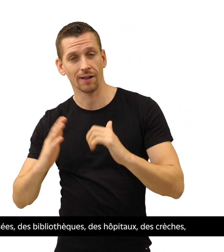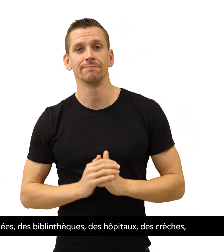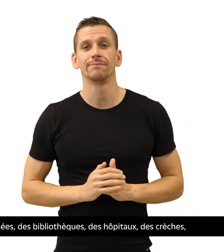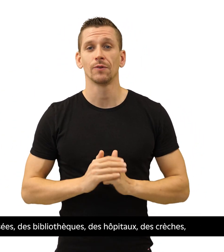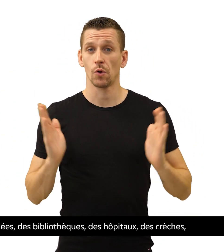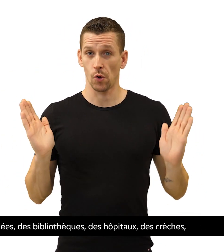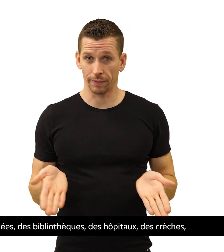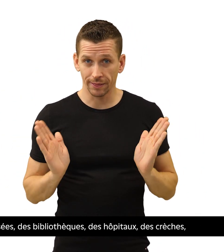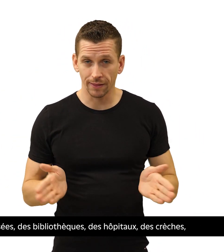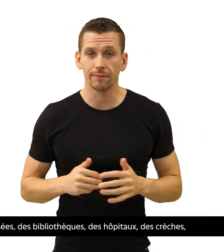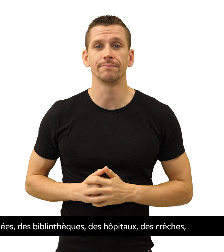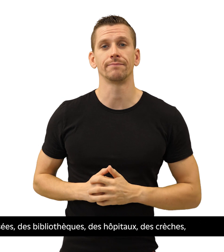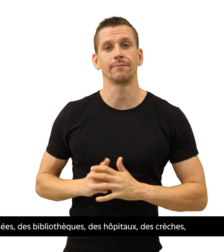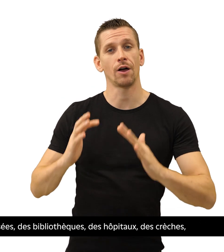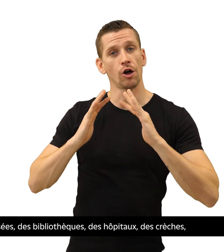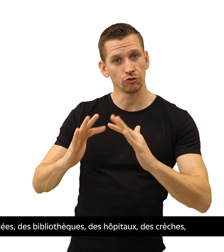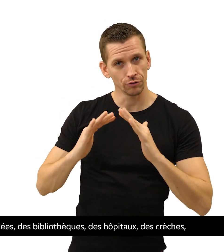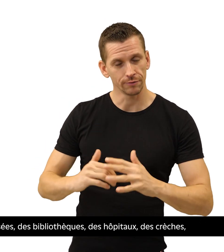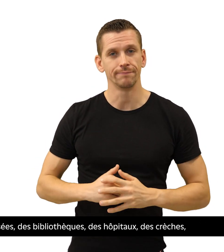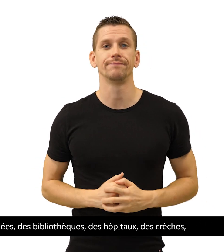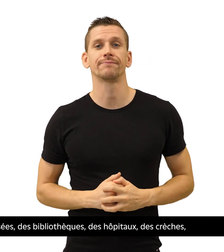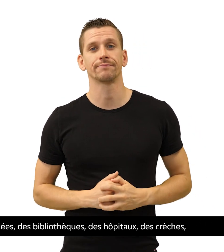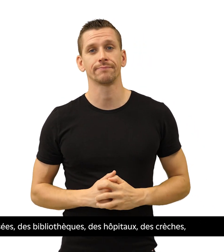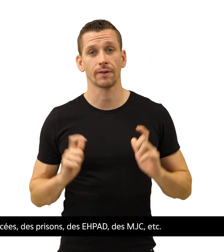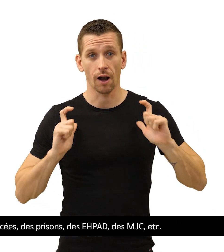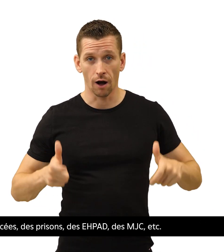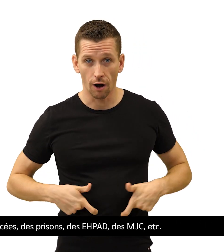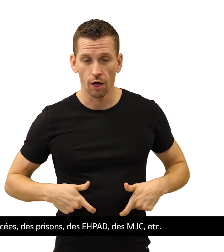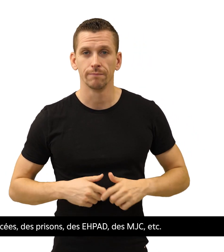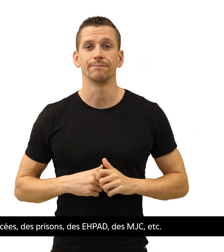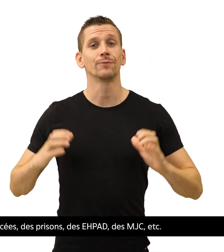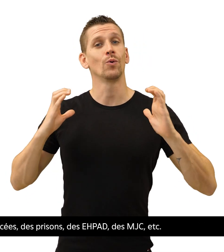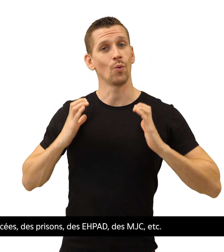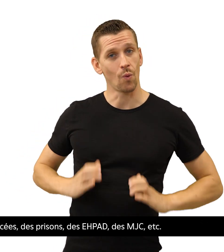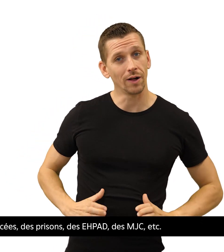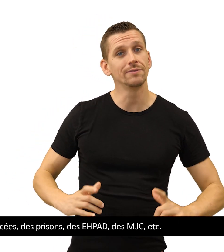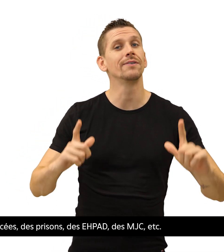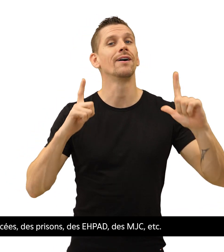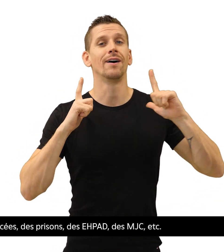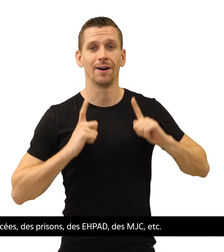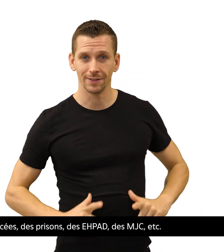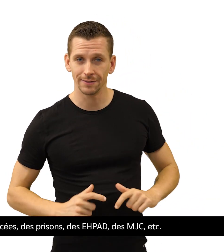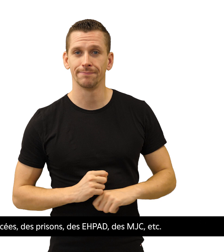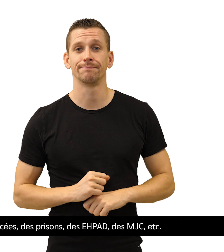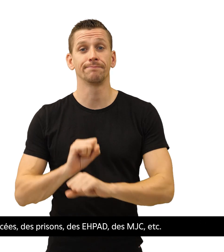des bibliothèques, des hôpitaux, des crèches, des écoles, collèges et lycées, des